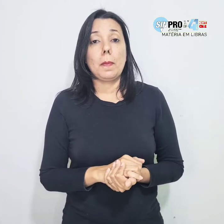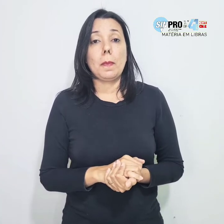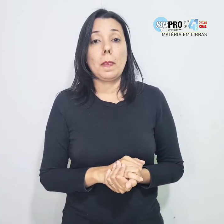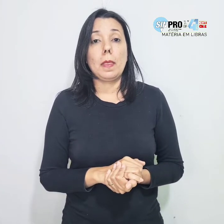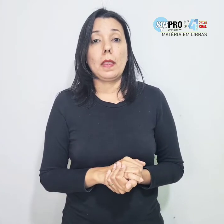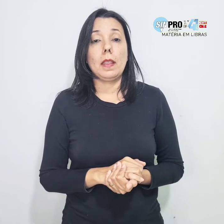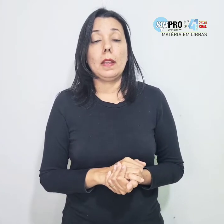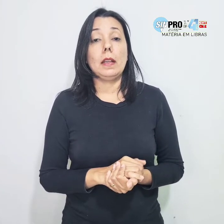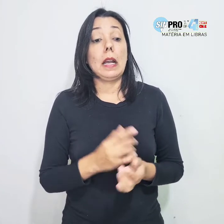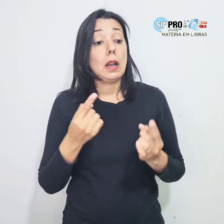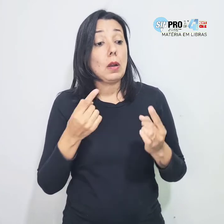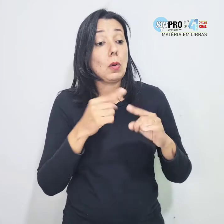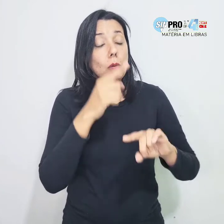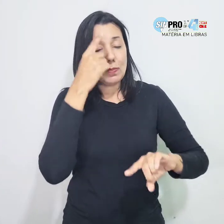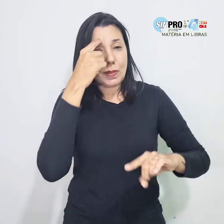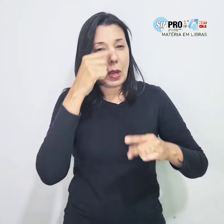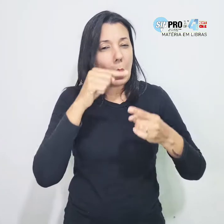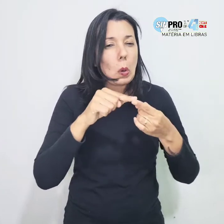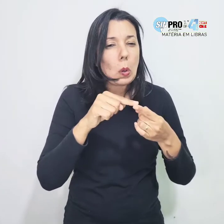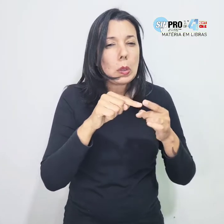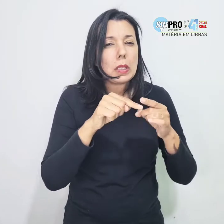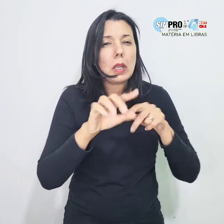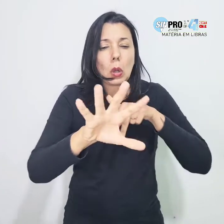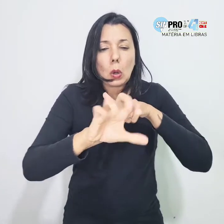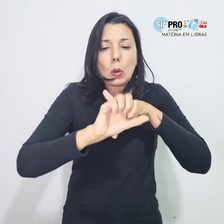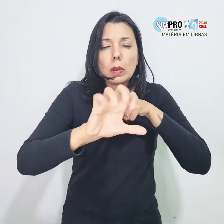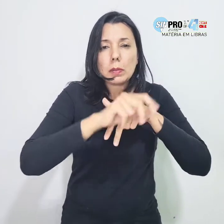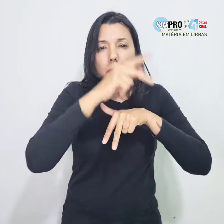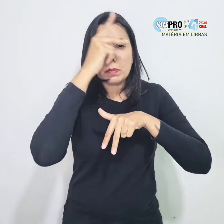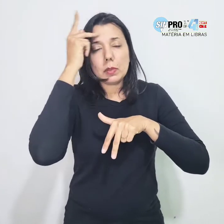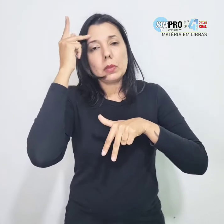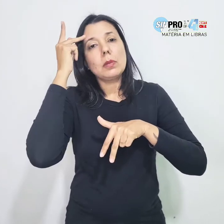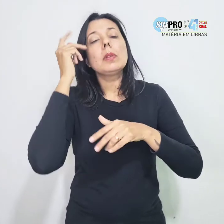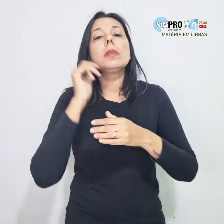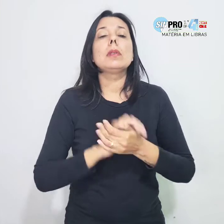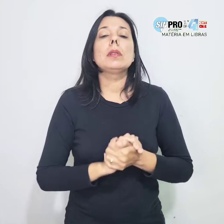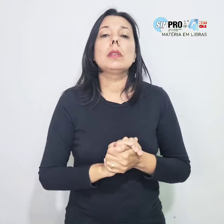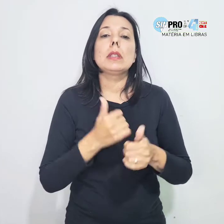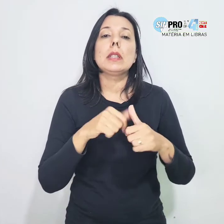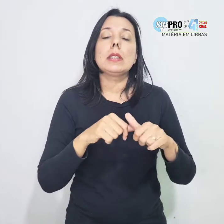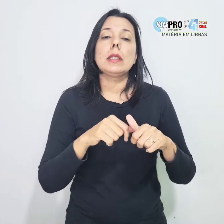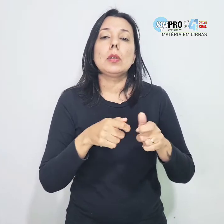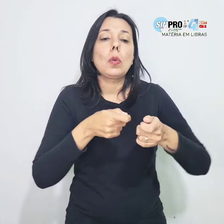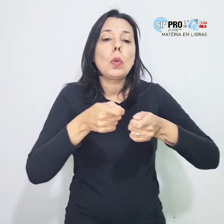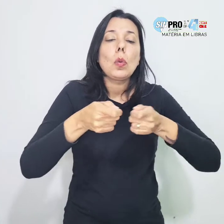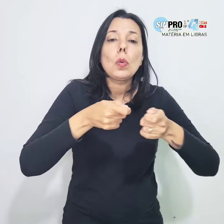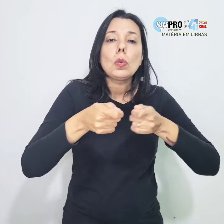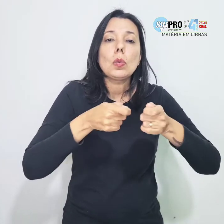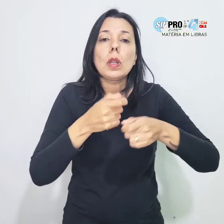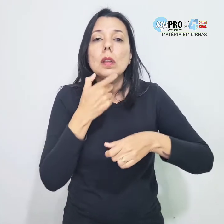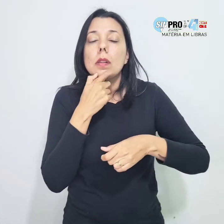Há controvérsia sobre quantos contatos de pessoas contaminadas estão sendo rastreados no Reino Unido.